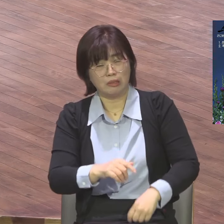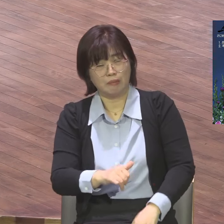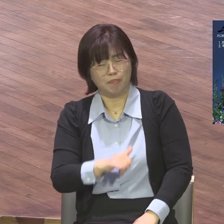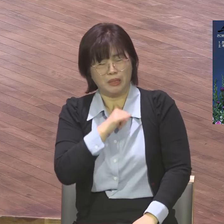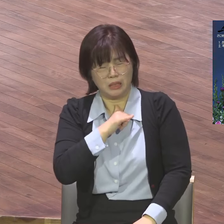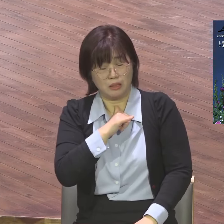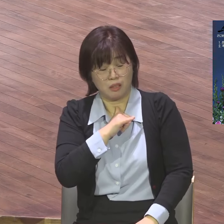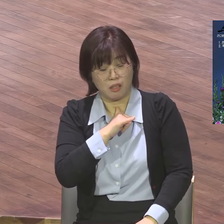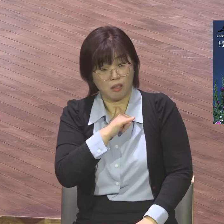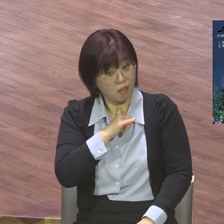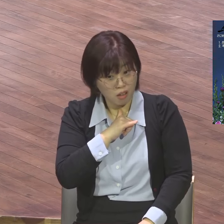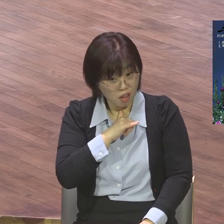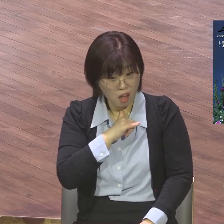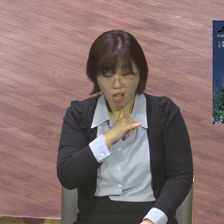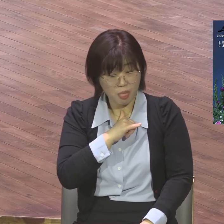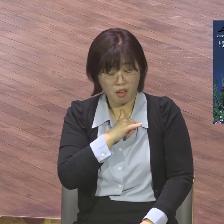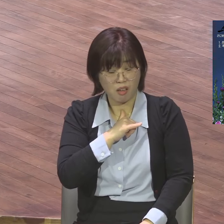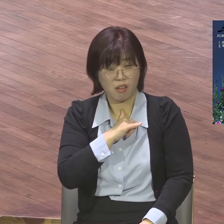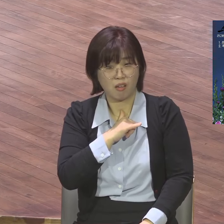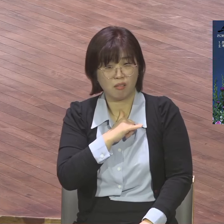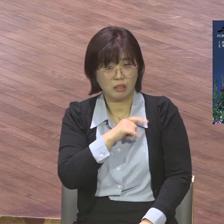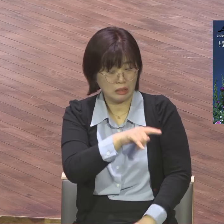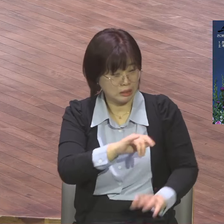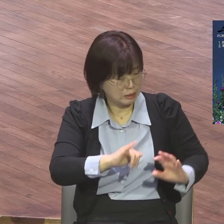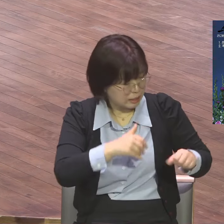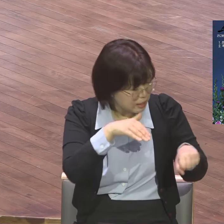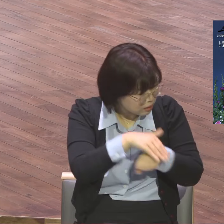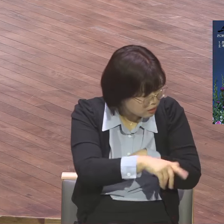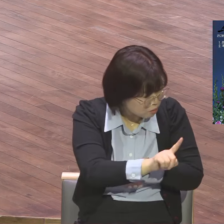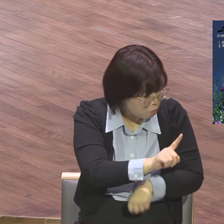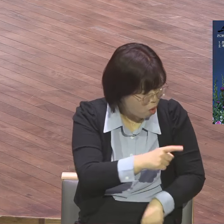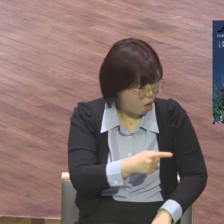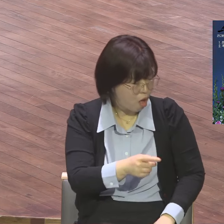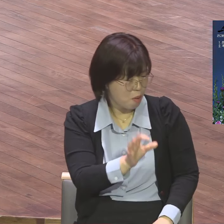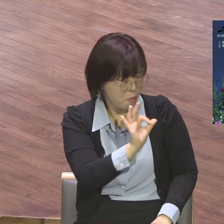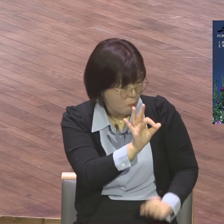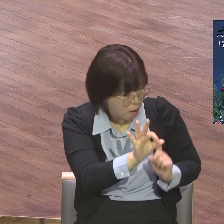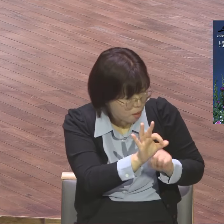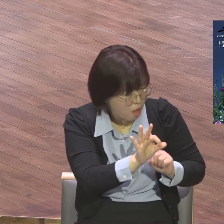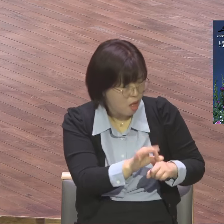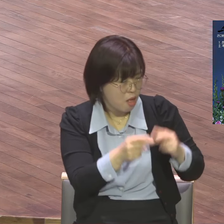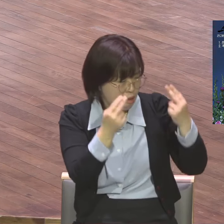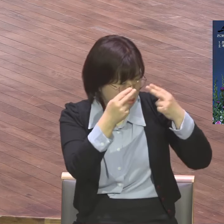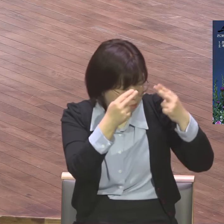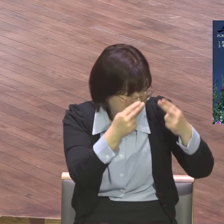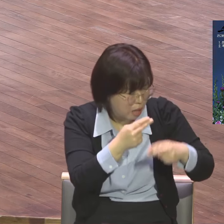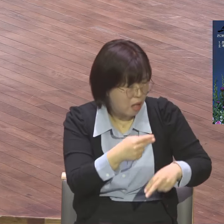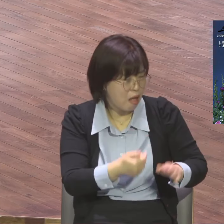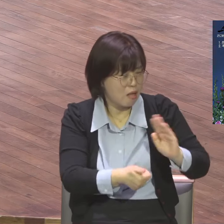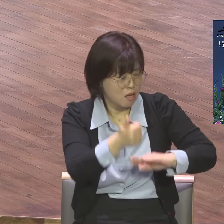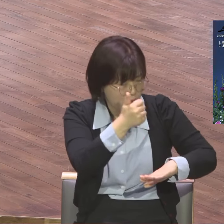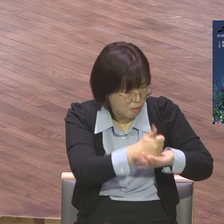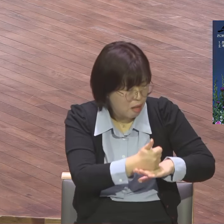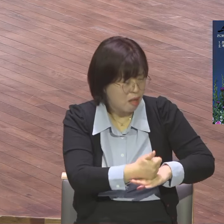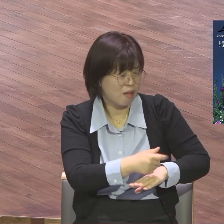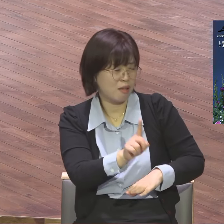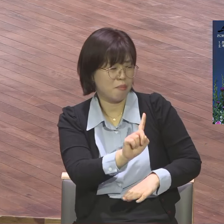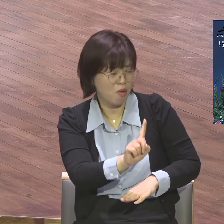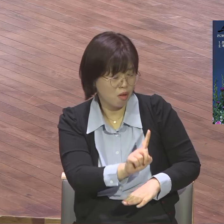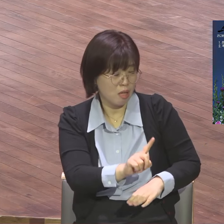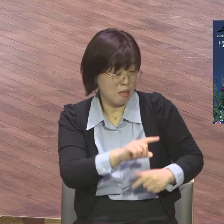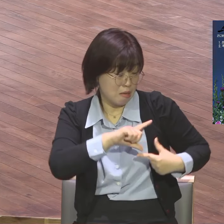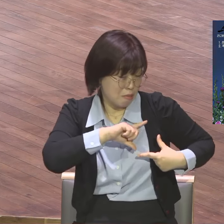가지고. 얼마나 어리석어요. 해 위의 것을 모르니까. 못 봤으니까. 체험 못했으니까.